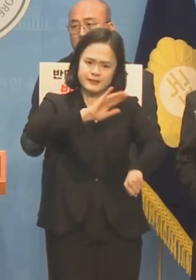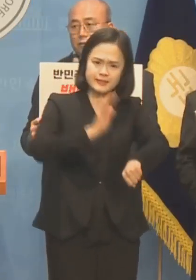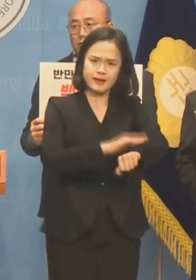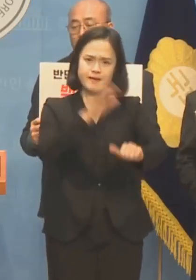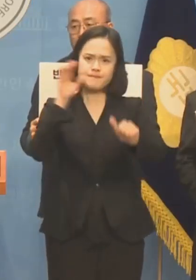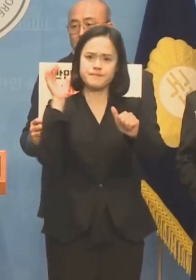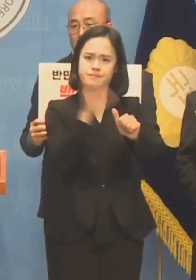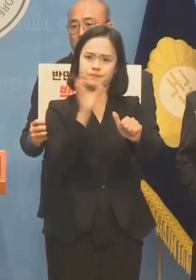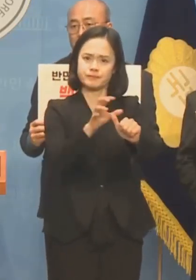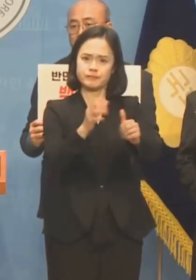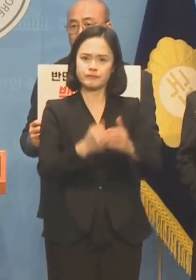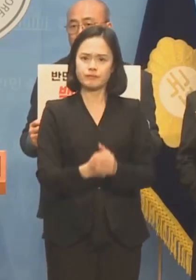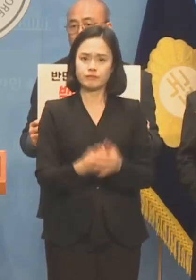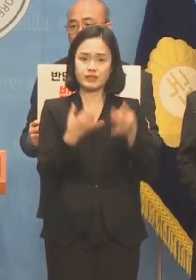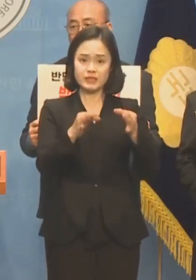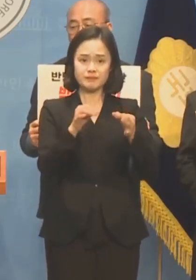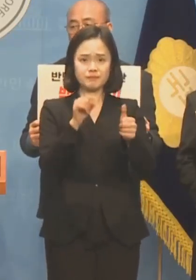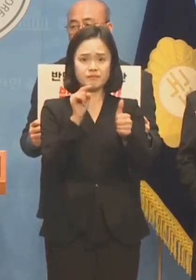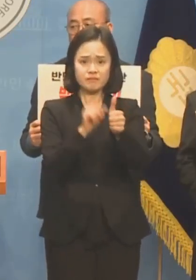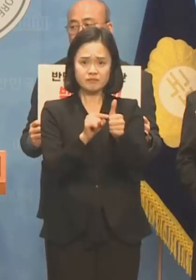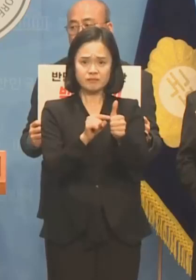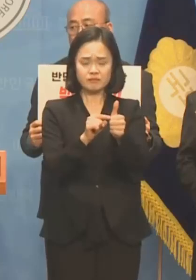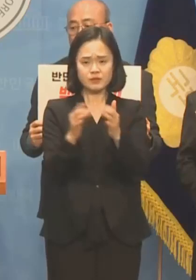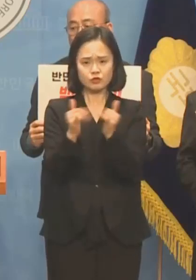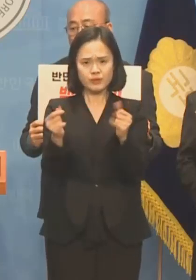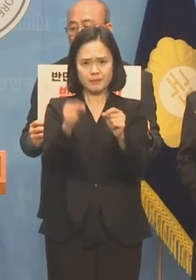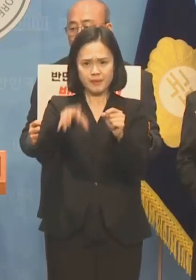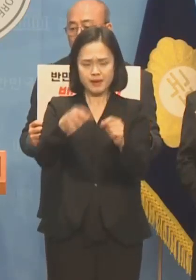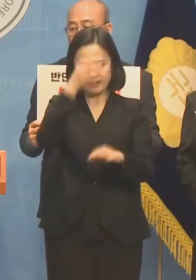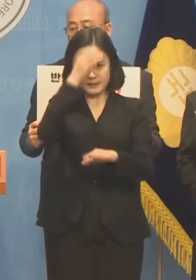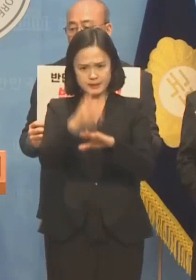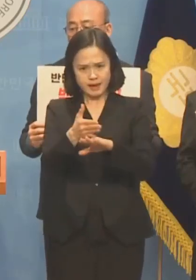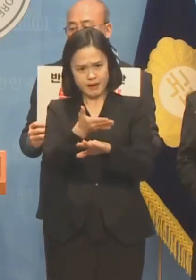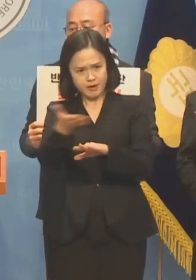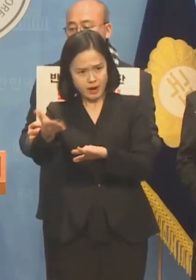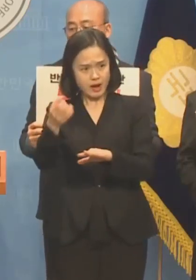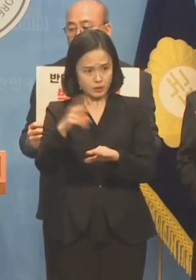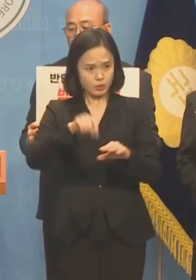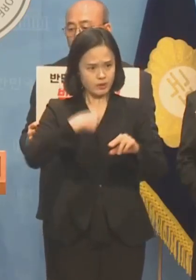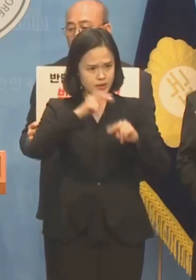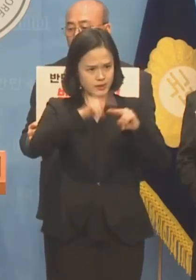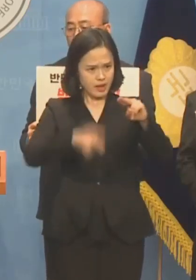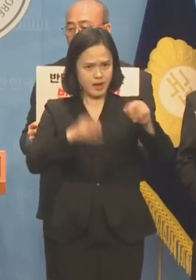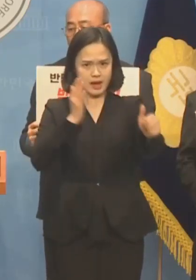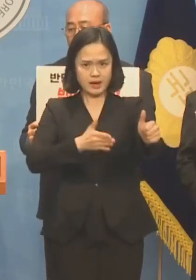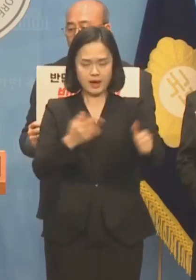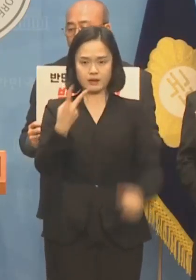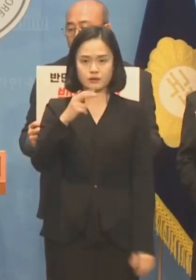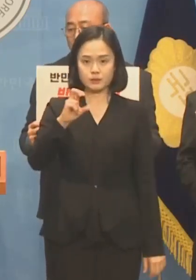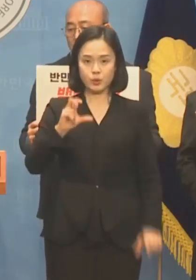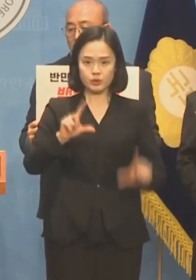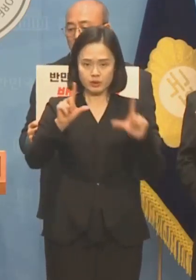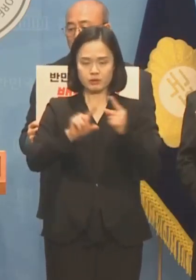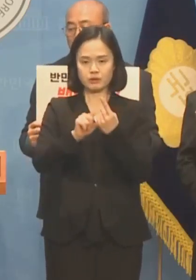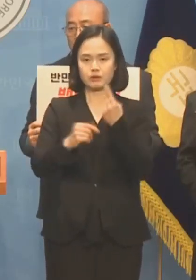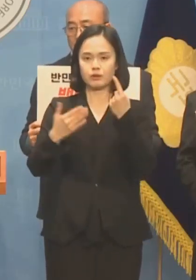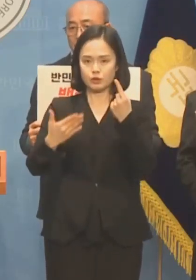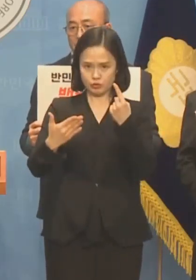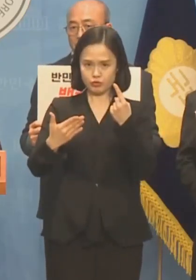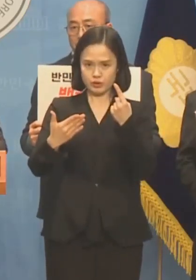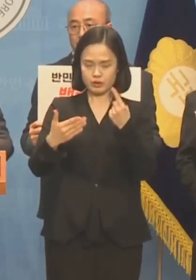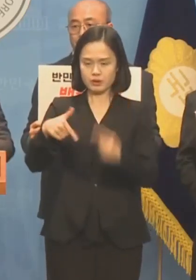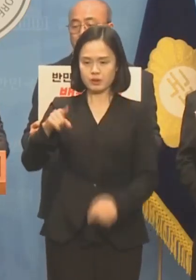의원은 국민에게 사죄하고 당장 사퇴하라. 2025년 1월 9일 강경대 열사